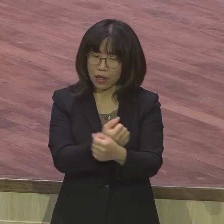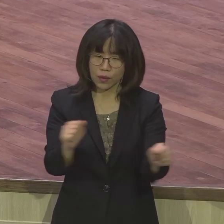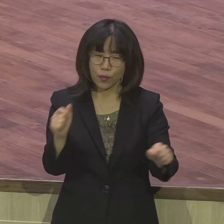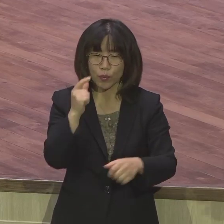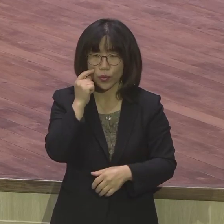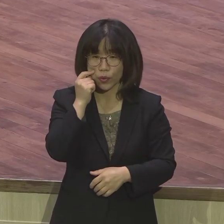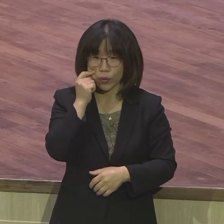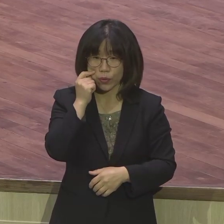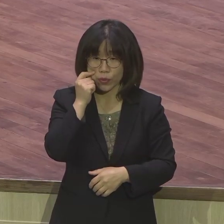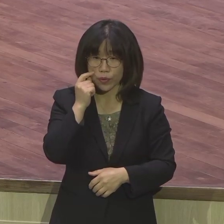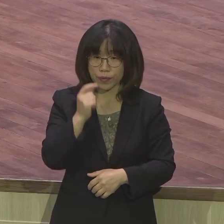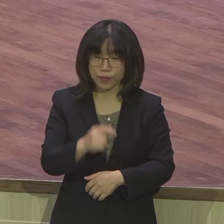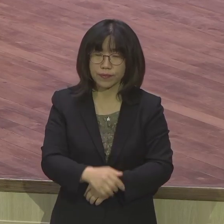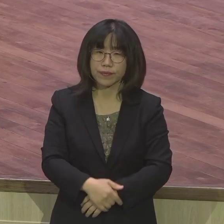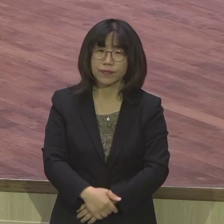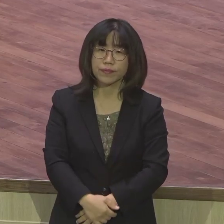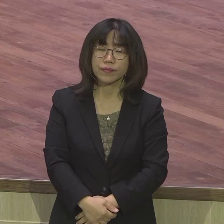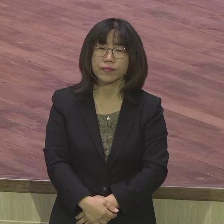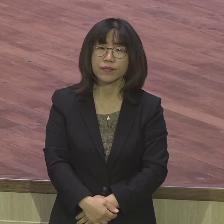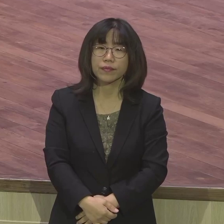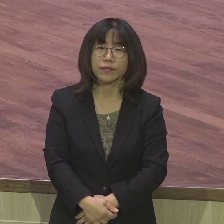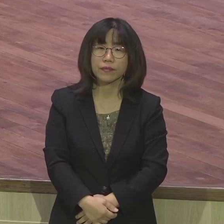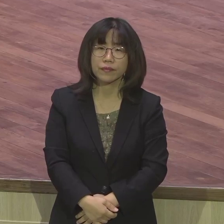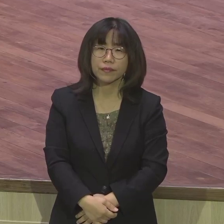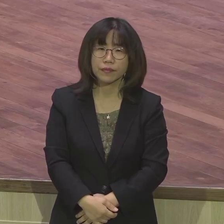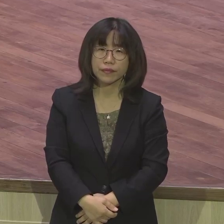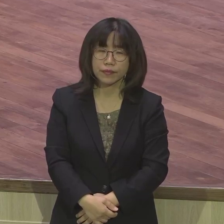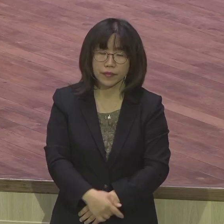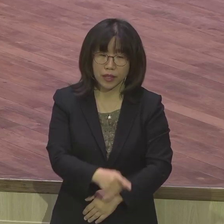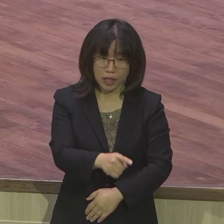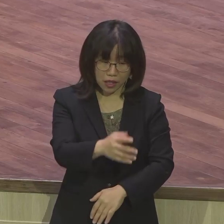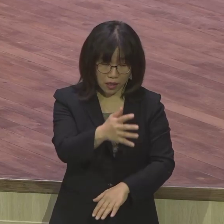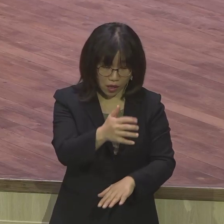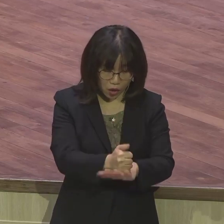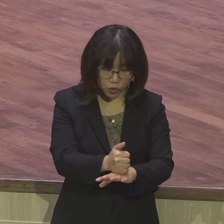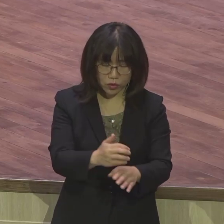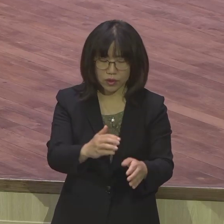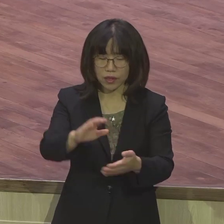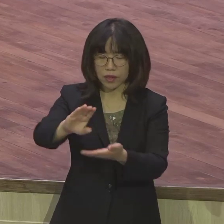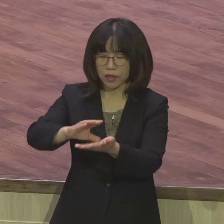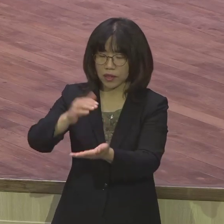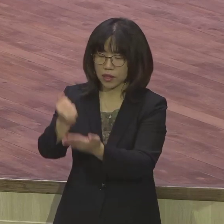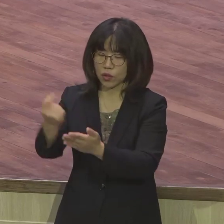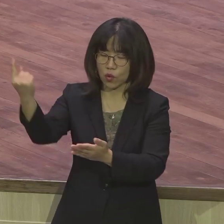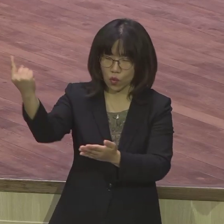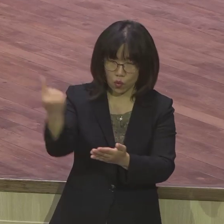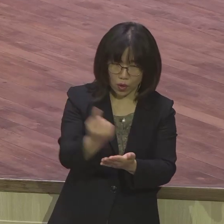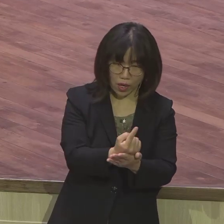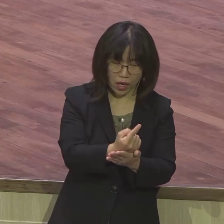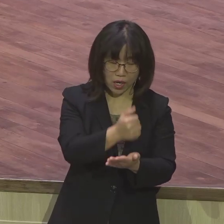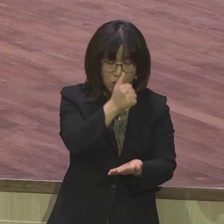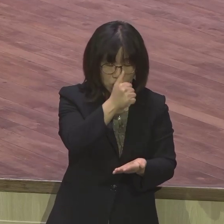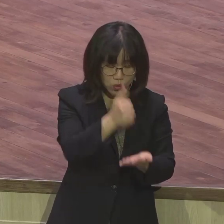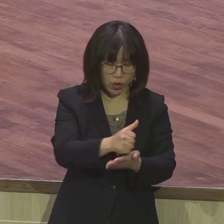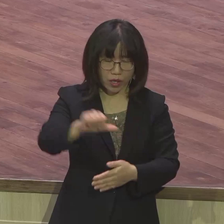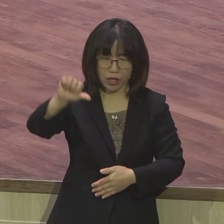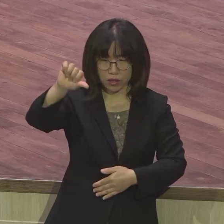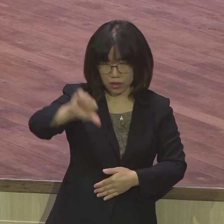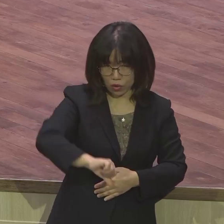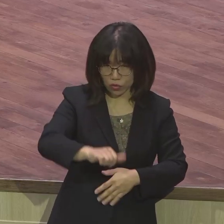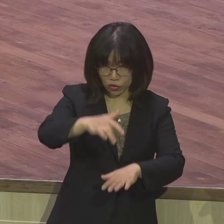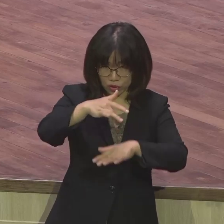사주팔자를 해결할 길이 아무도 없습니다. 그래서 그리스도께서 오셔서 재와 저주와 사단의